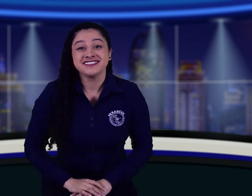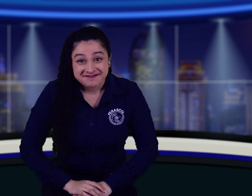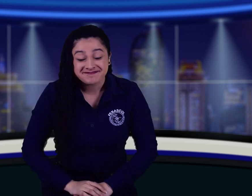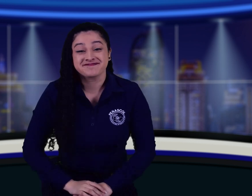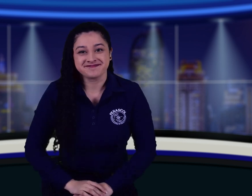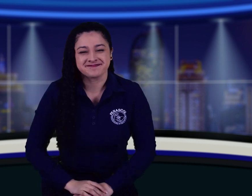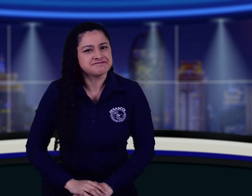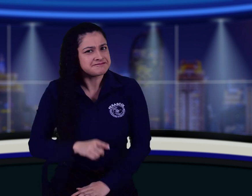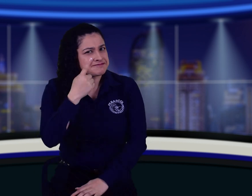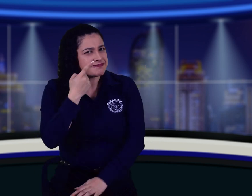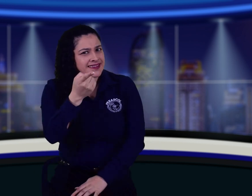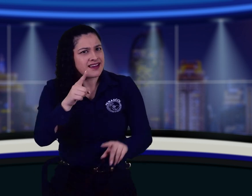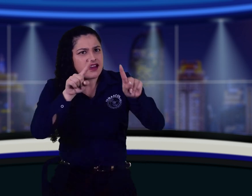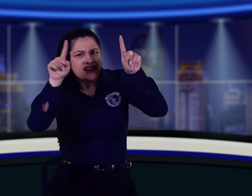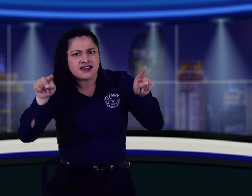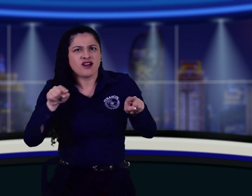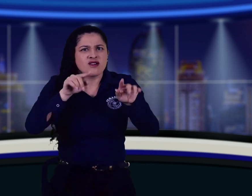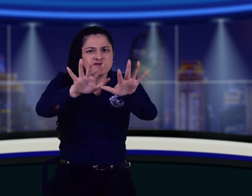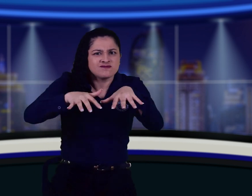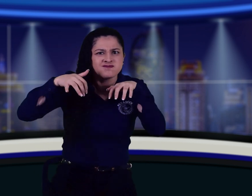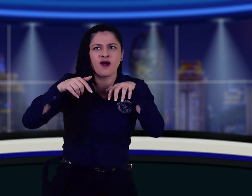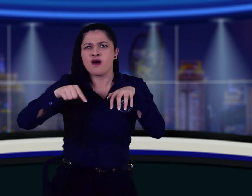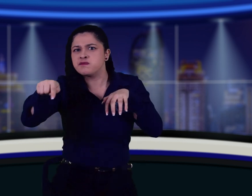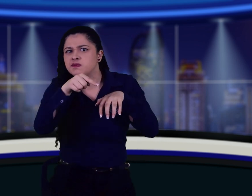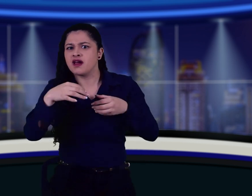miremos imágenes de este momento tan emocional